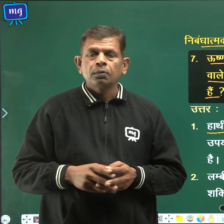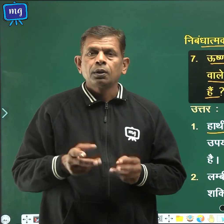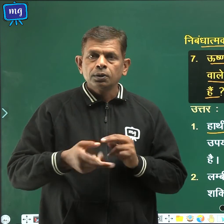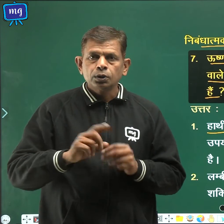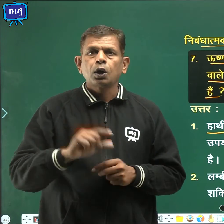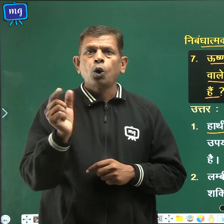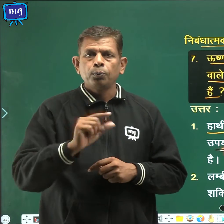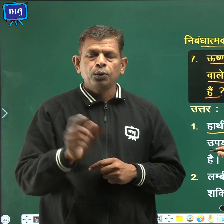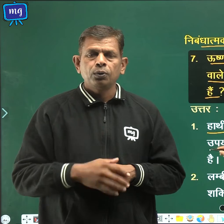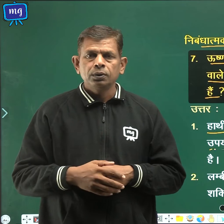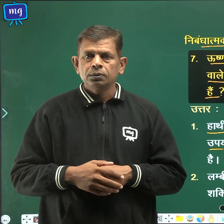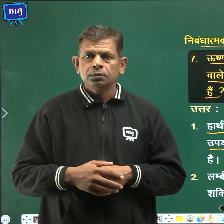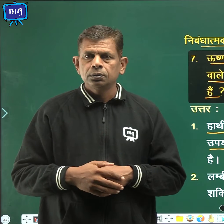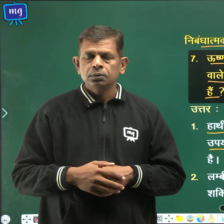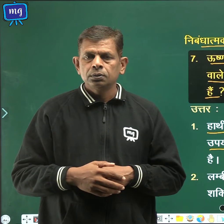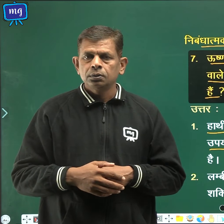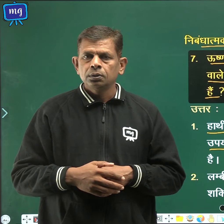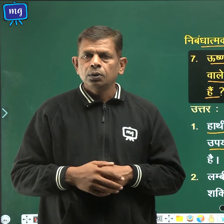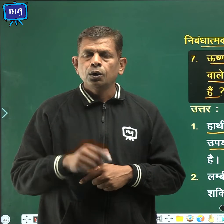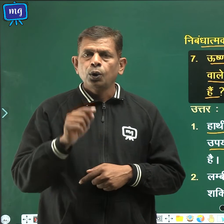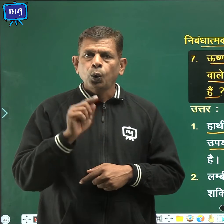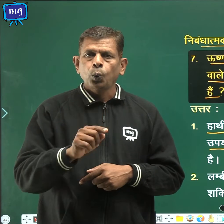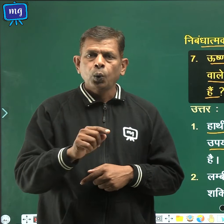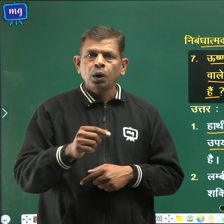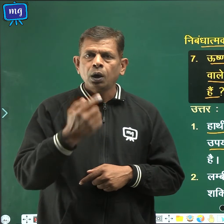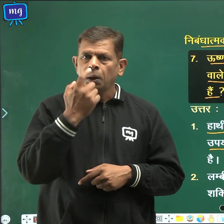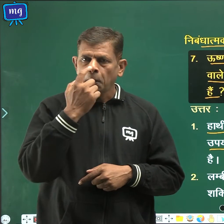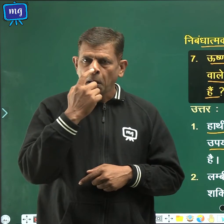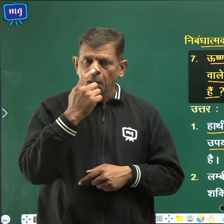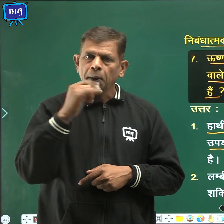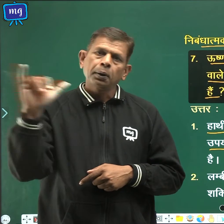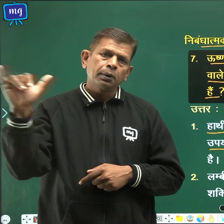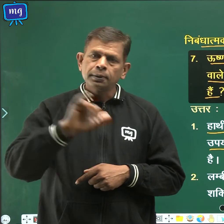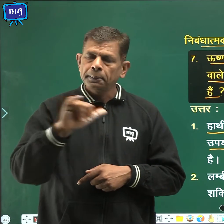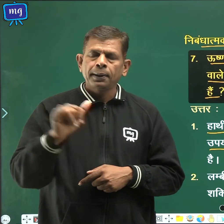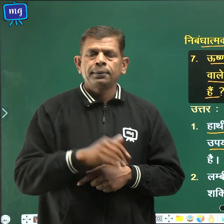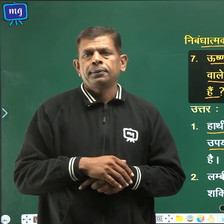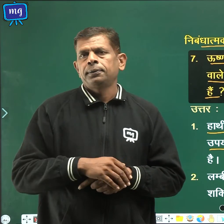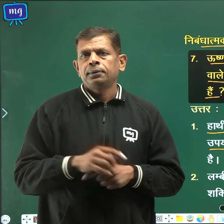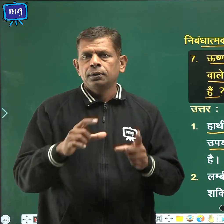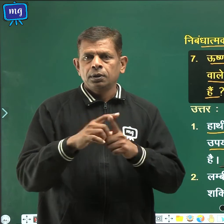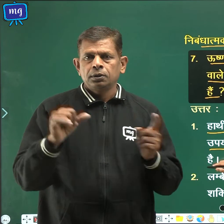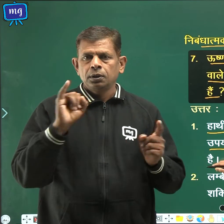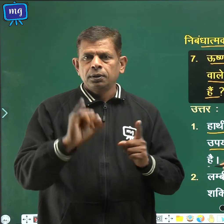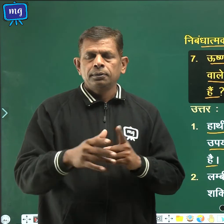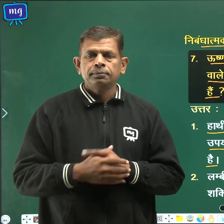जिसका उपयोग वह नाक के रूप में करता है।